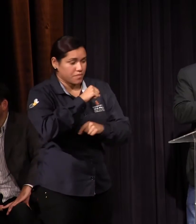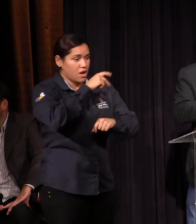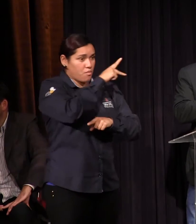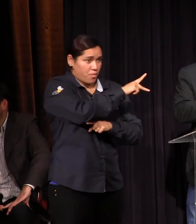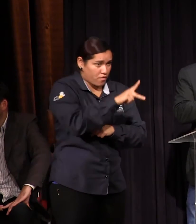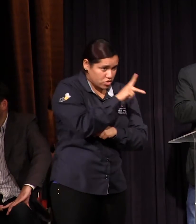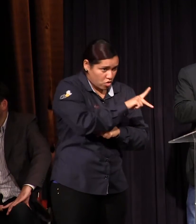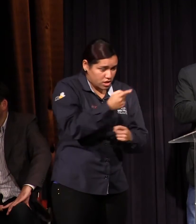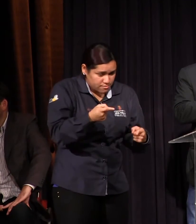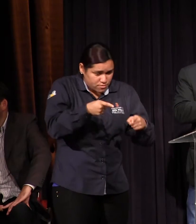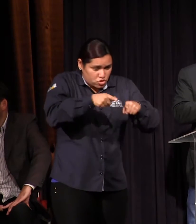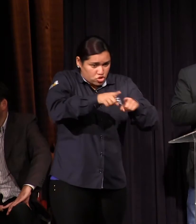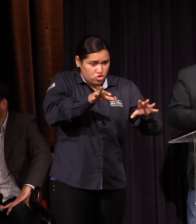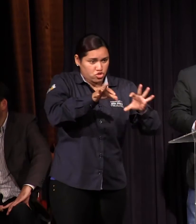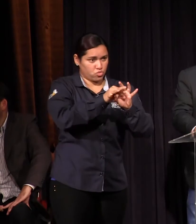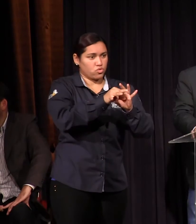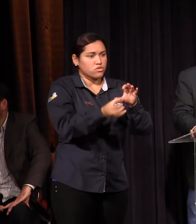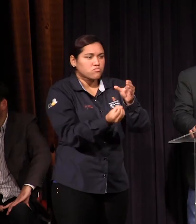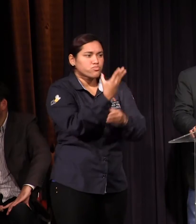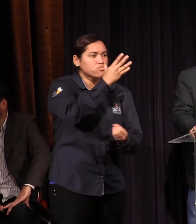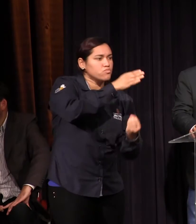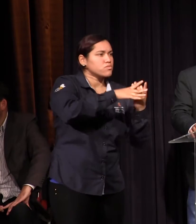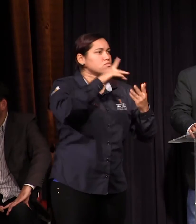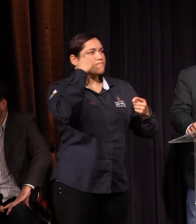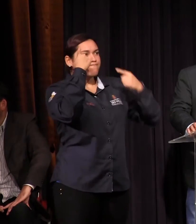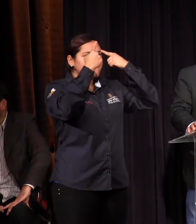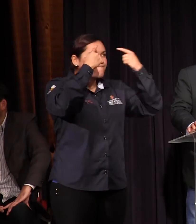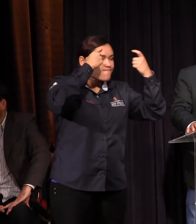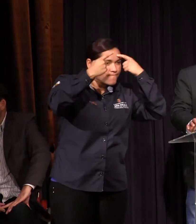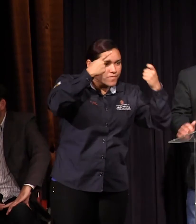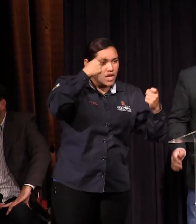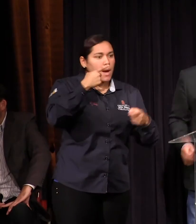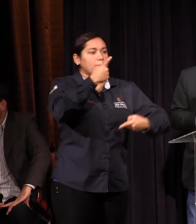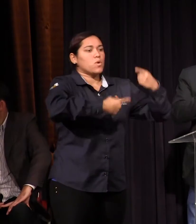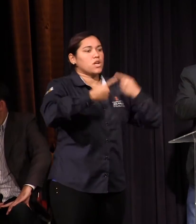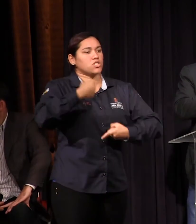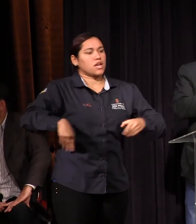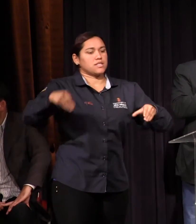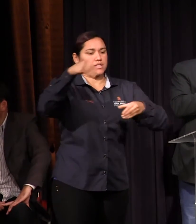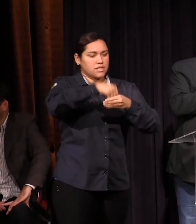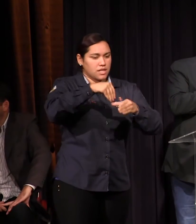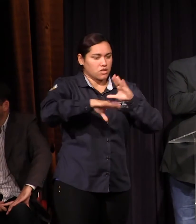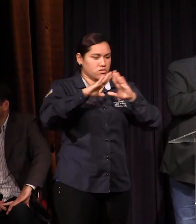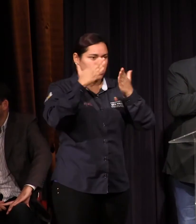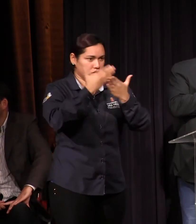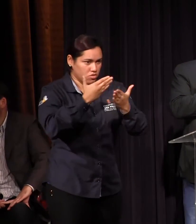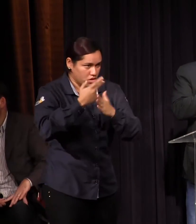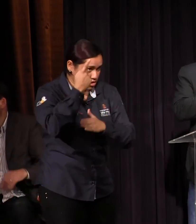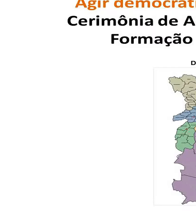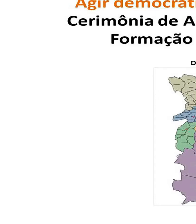de políticas educacionais na cidade de são paulo a quem